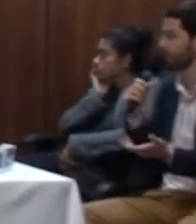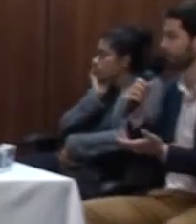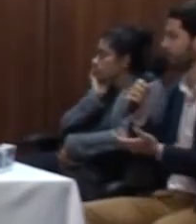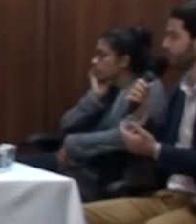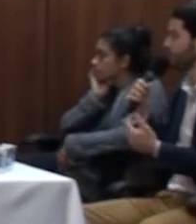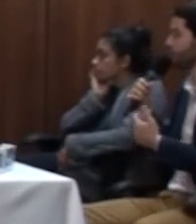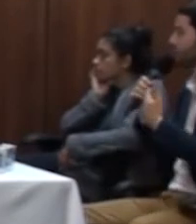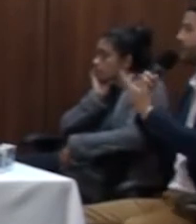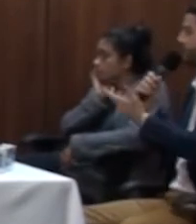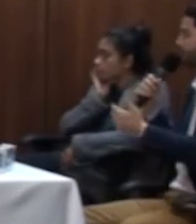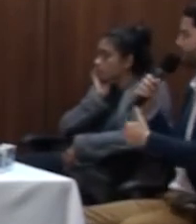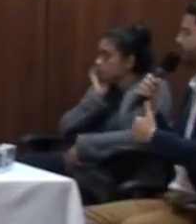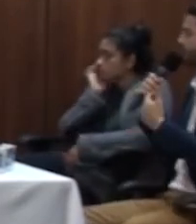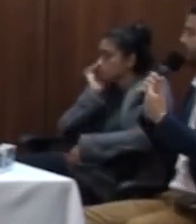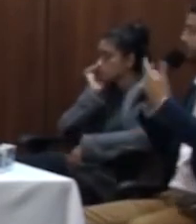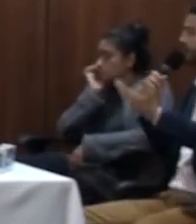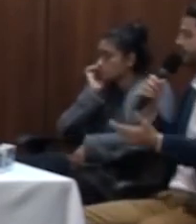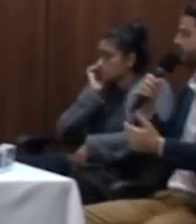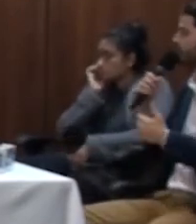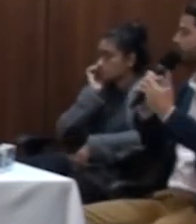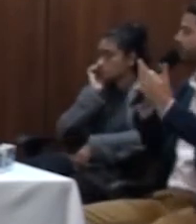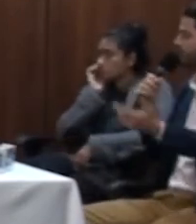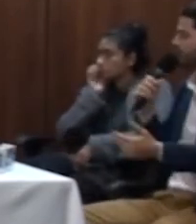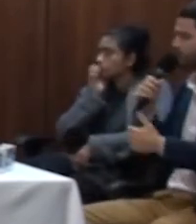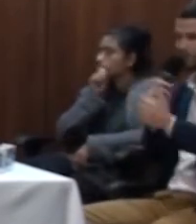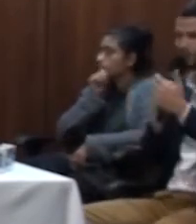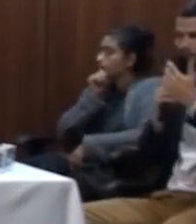poder público de um projeto de expansão, com